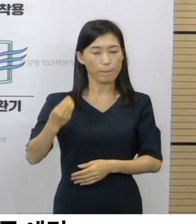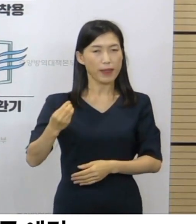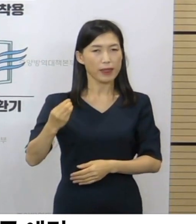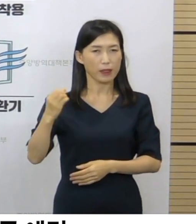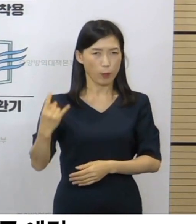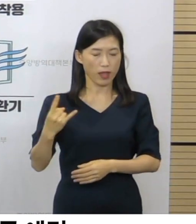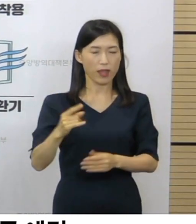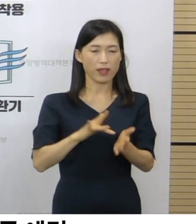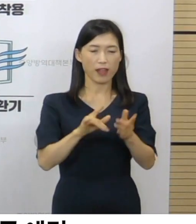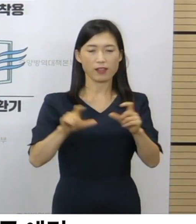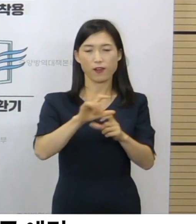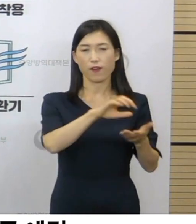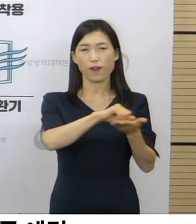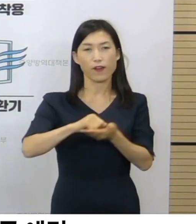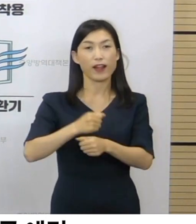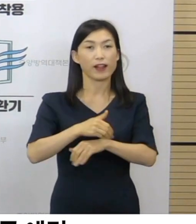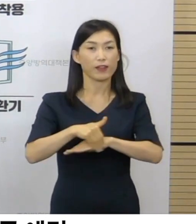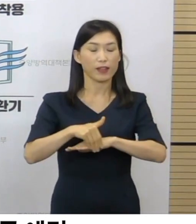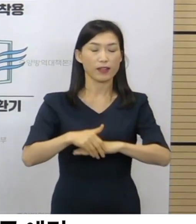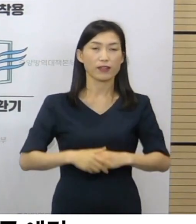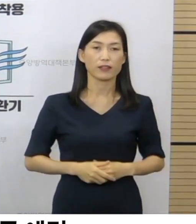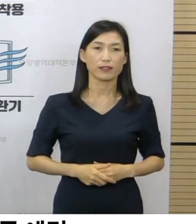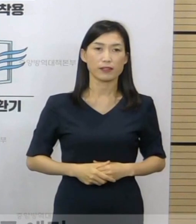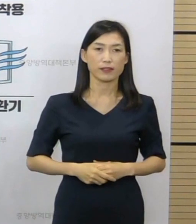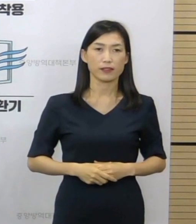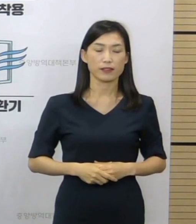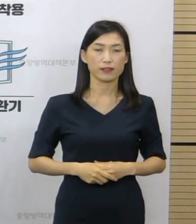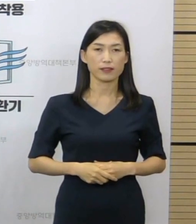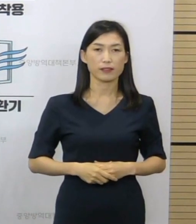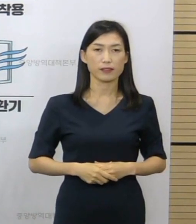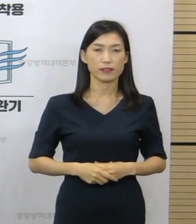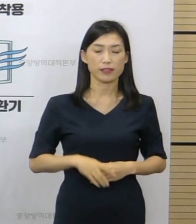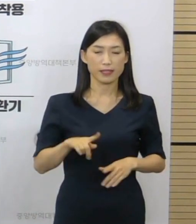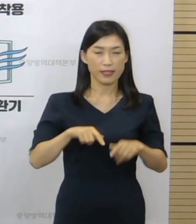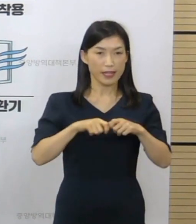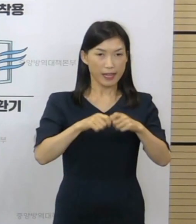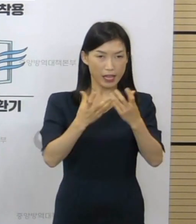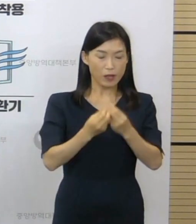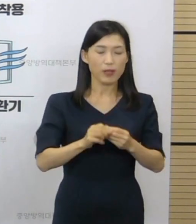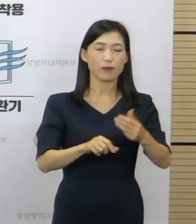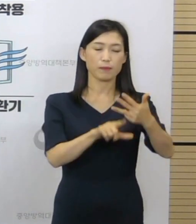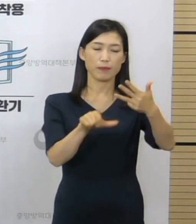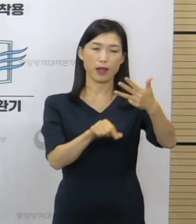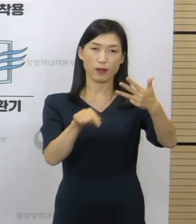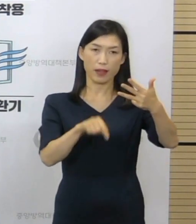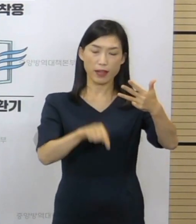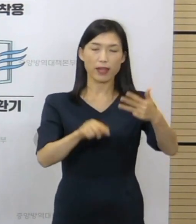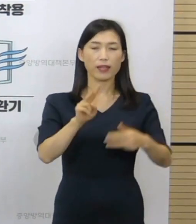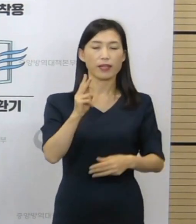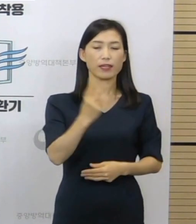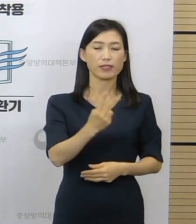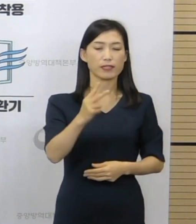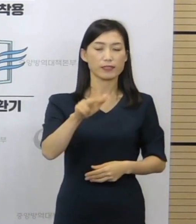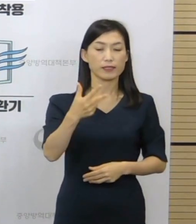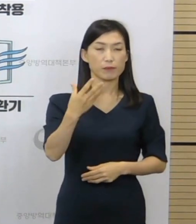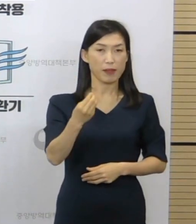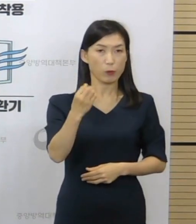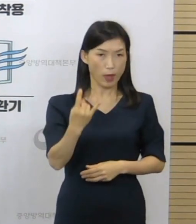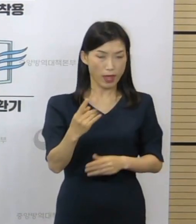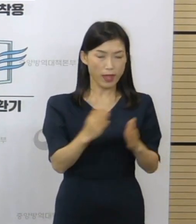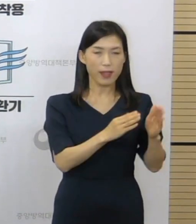백신이 공급될 예정입니다 구체적으로 8월에는 2700만 회분